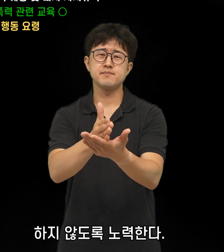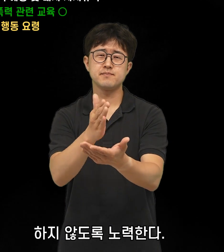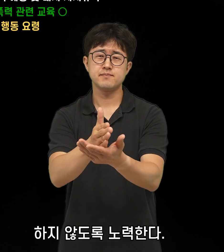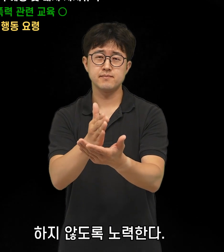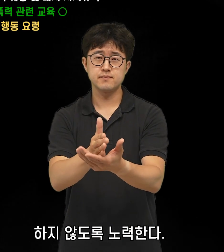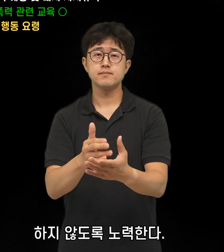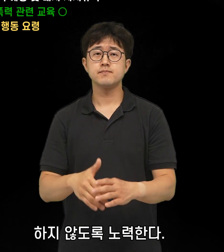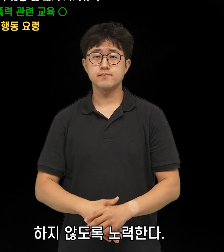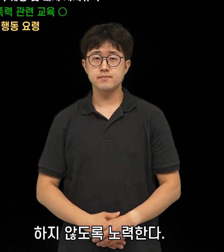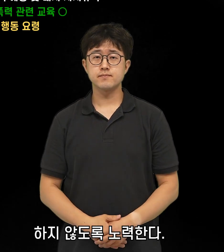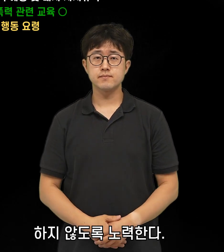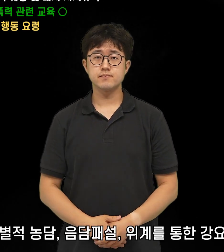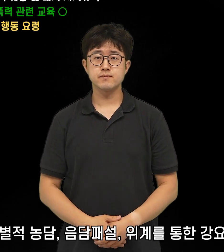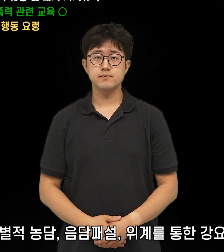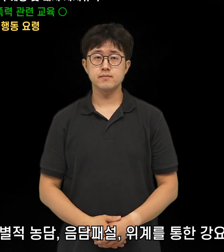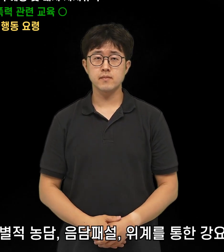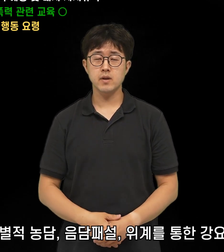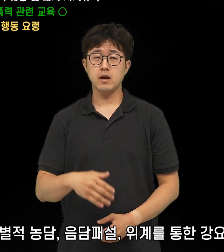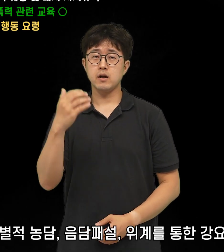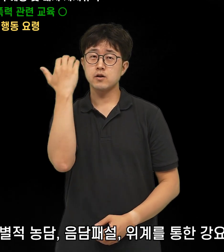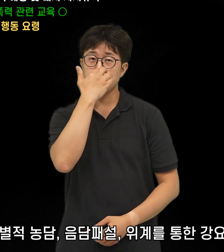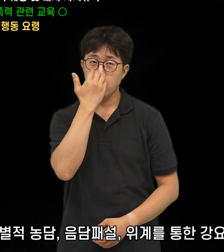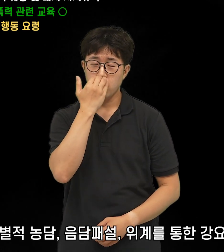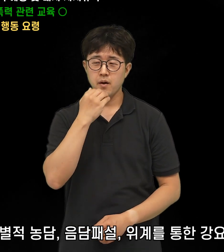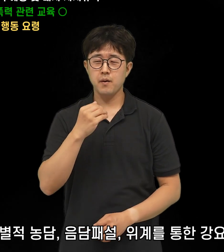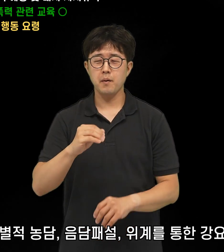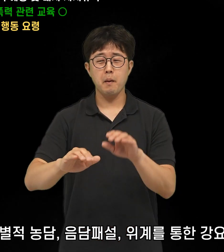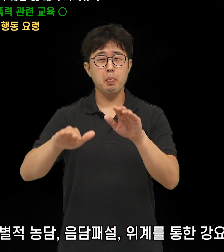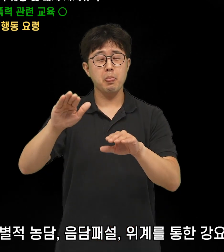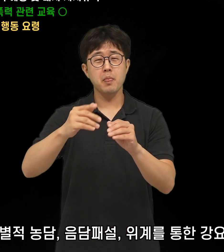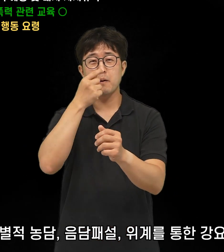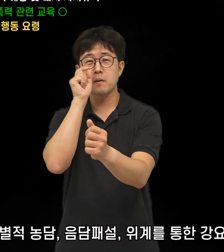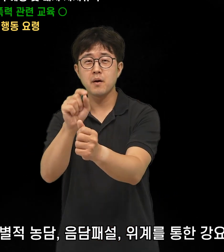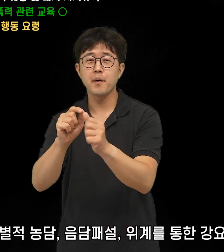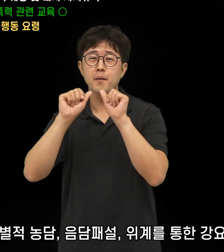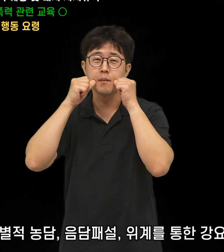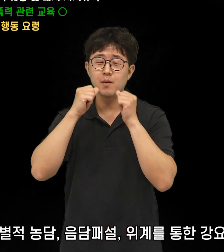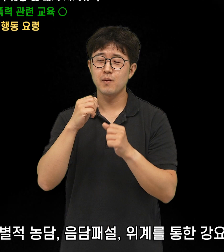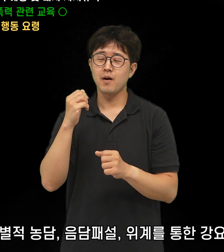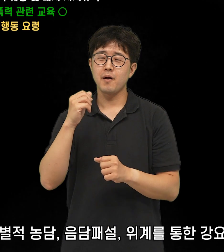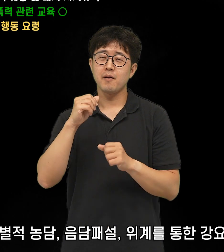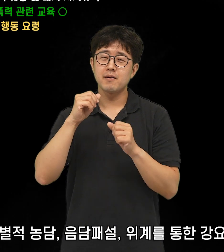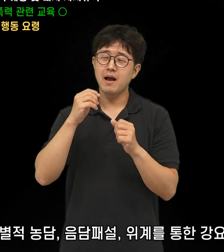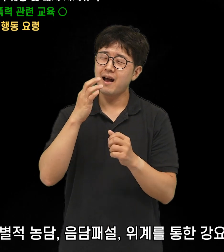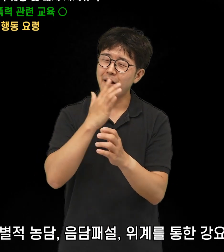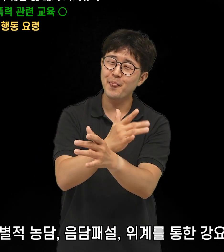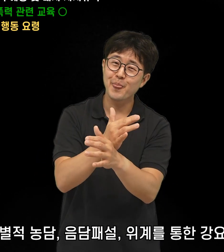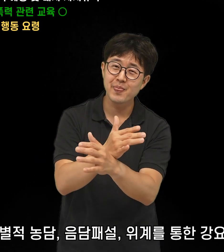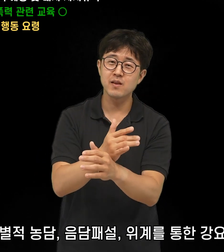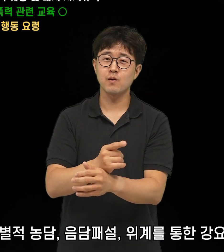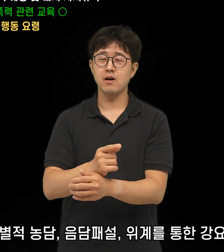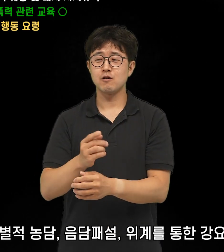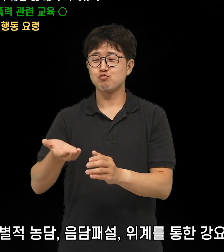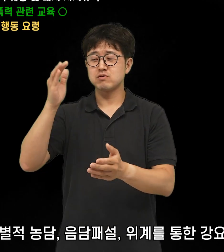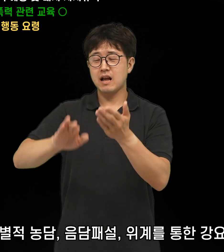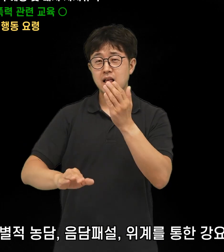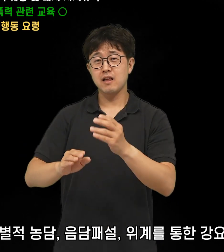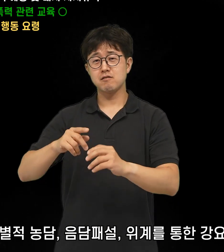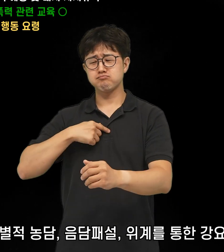노력한다. 또한 성차별적 농담, 음담패설, 위계를 통한 강요 등에